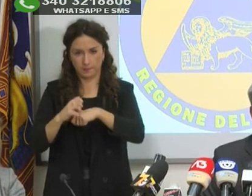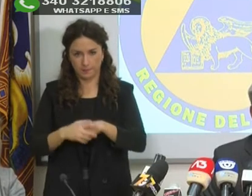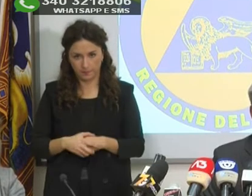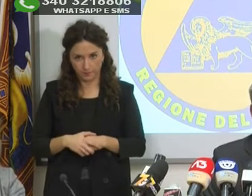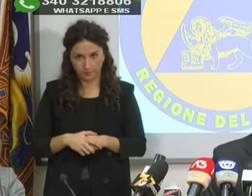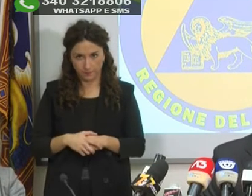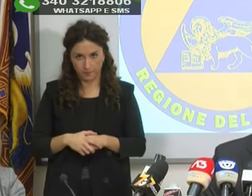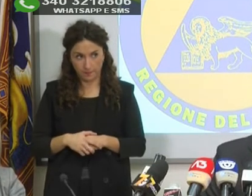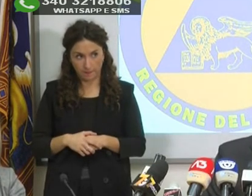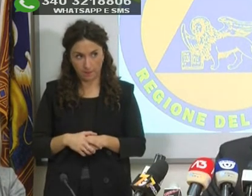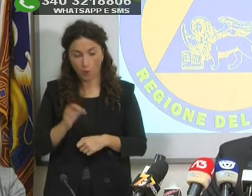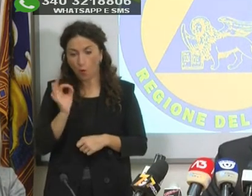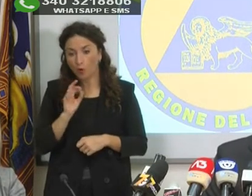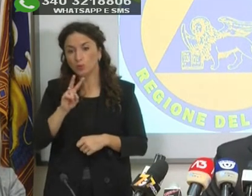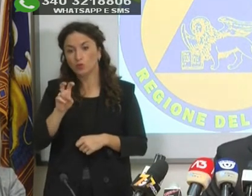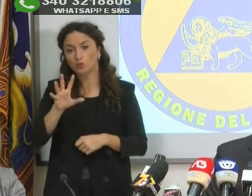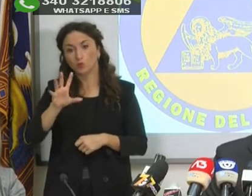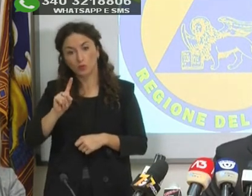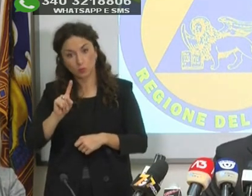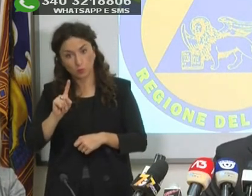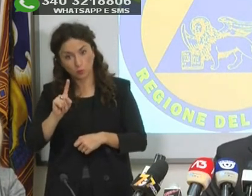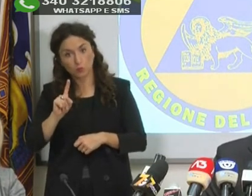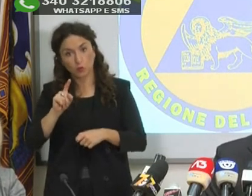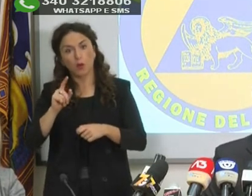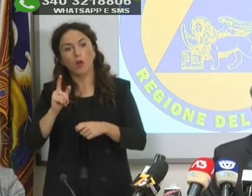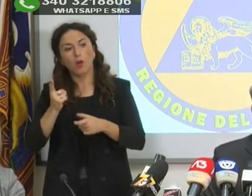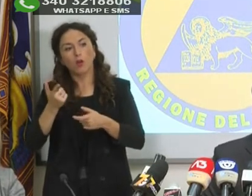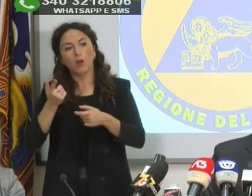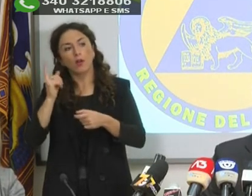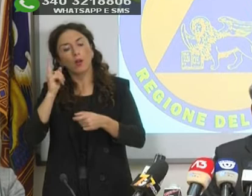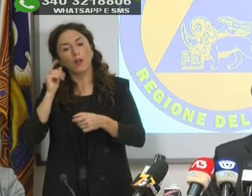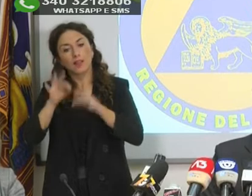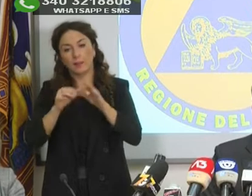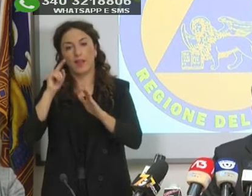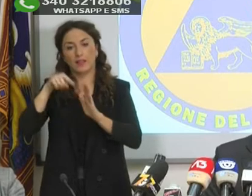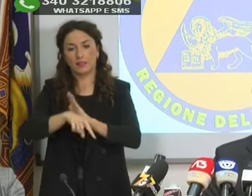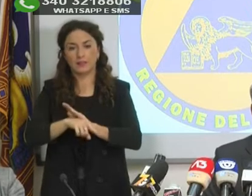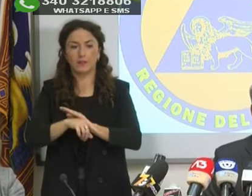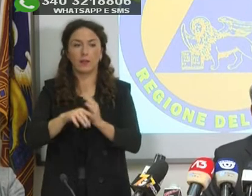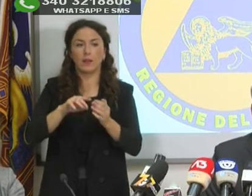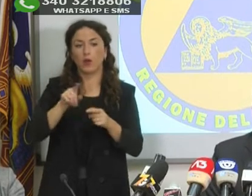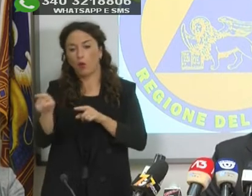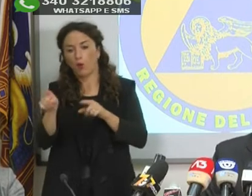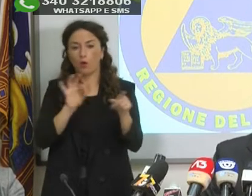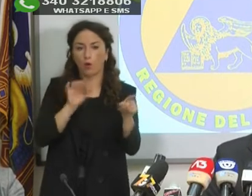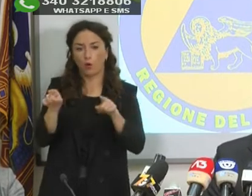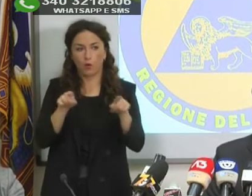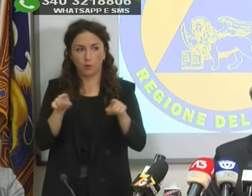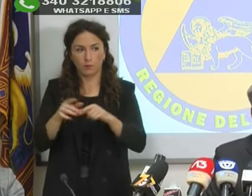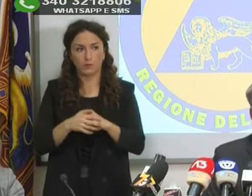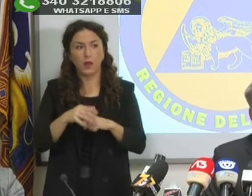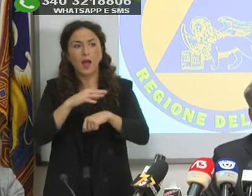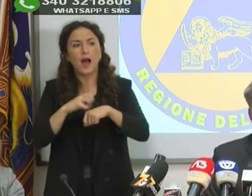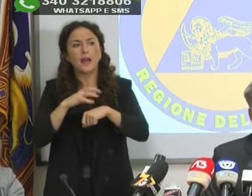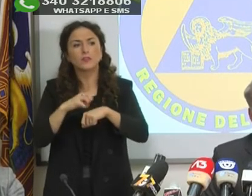Esatto. Ok. Se oppure non... 251 posti letto in terapia intensiva. Vale uno dei due, insomma. In quella arancione